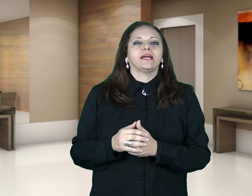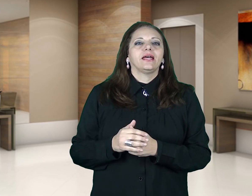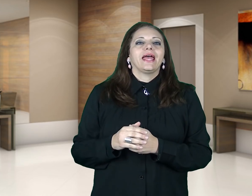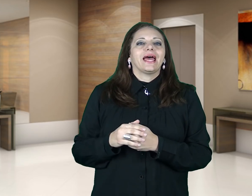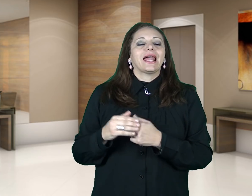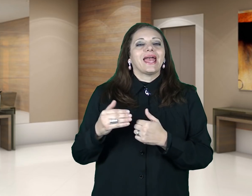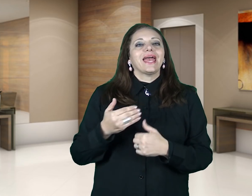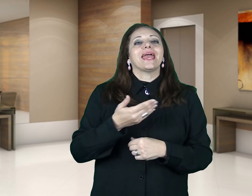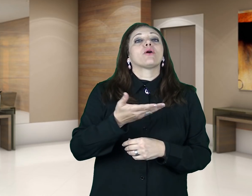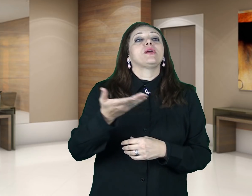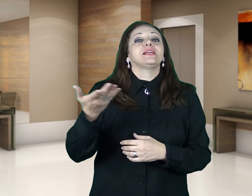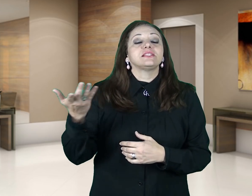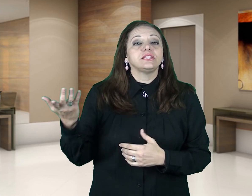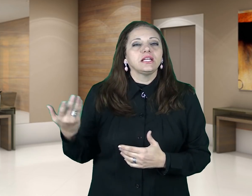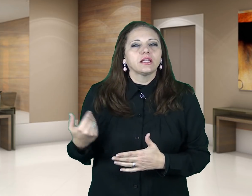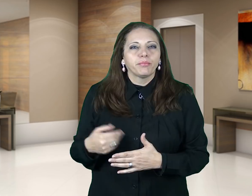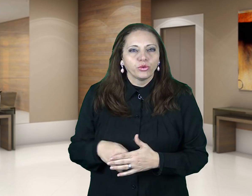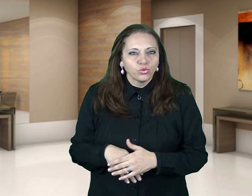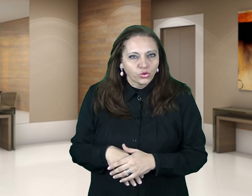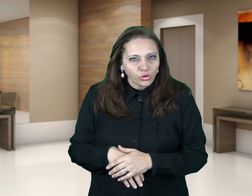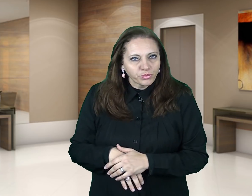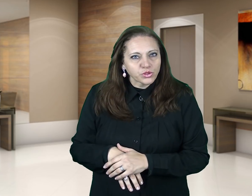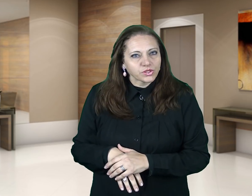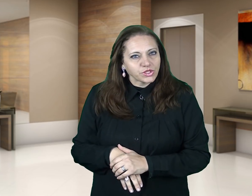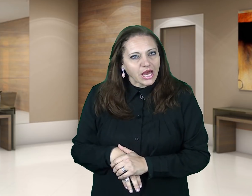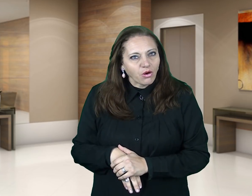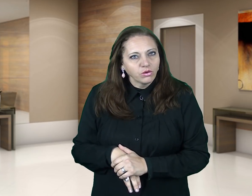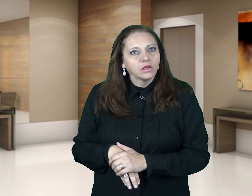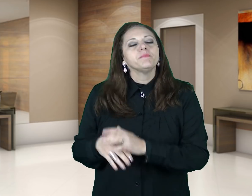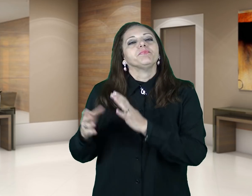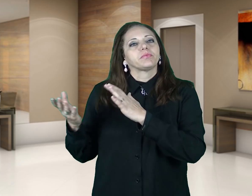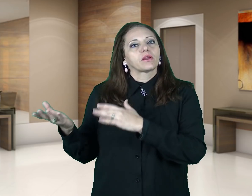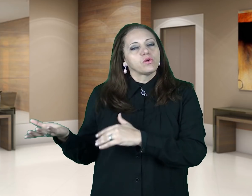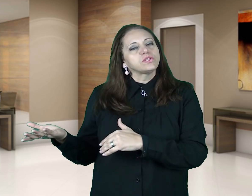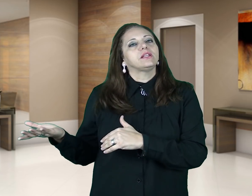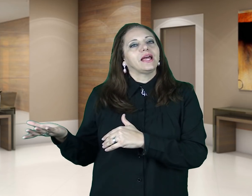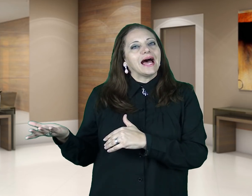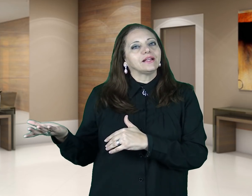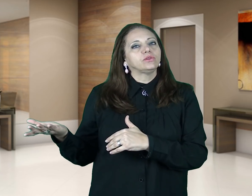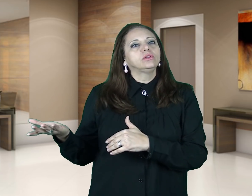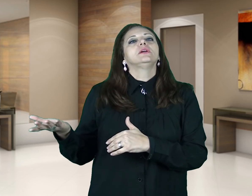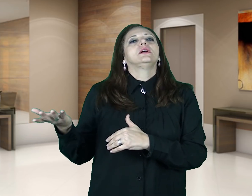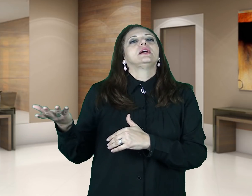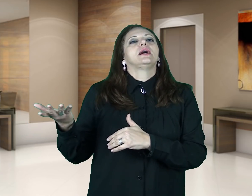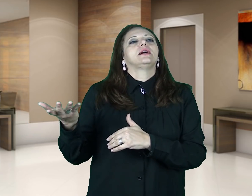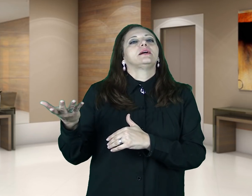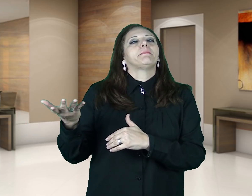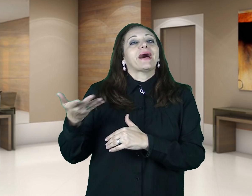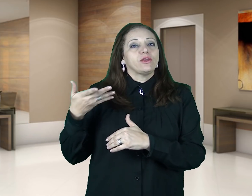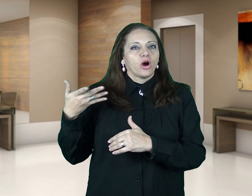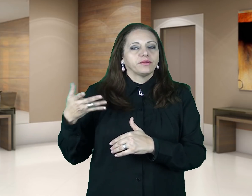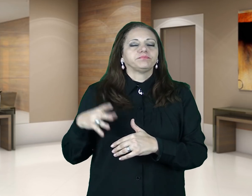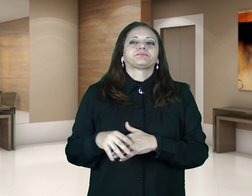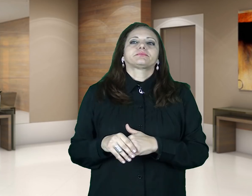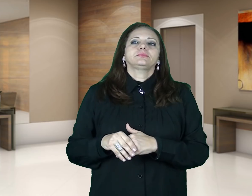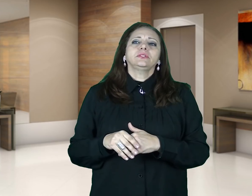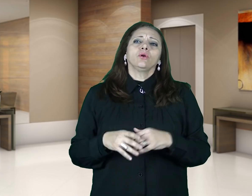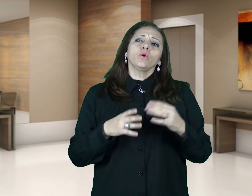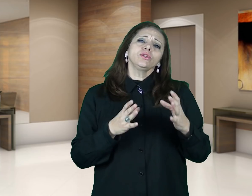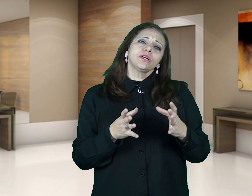notória. Ela é reconhecida por um grupo social considerado maior. Quando